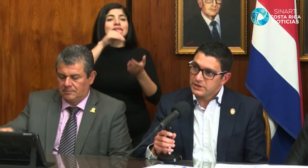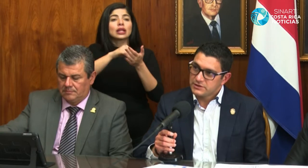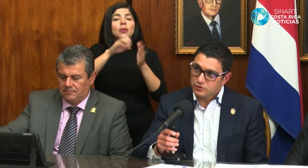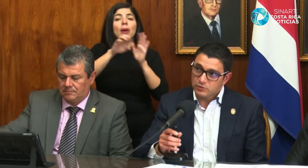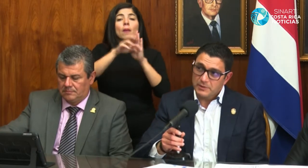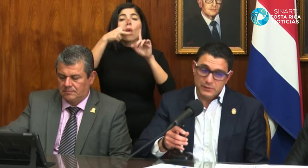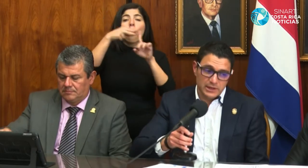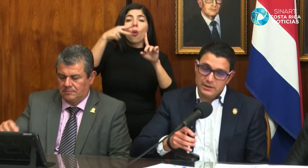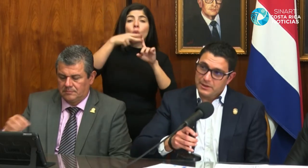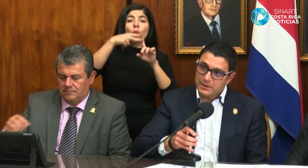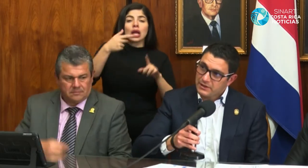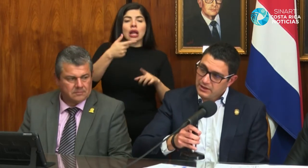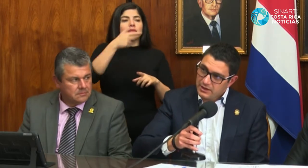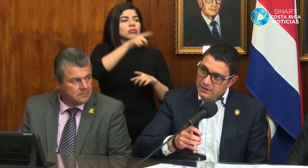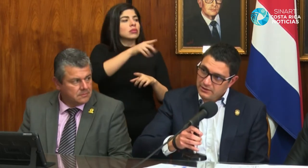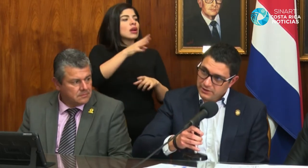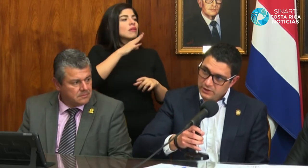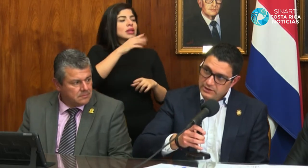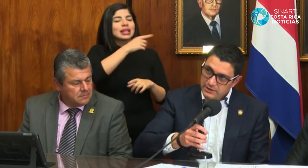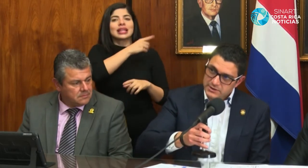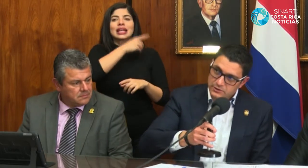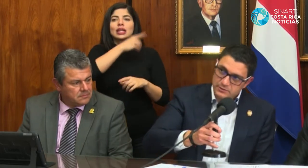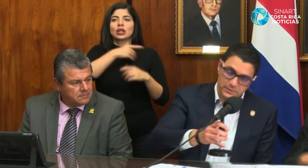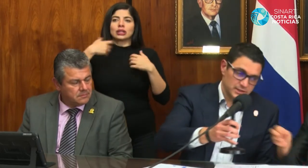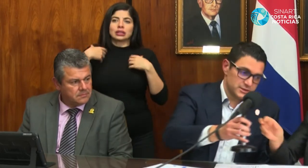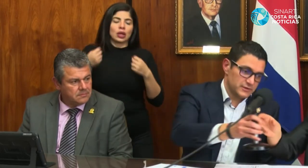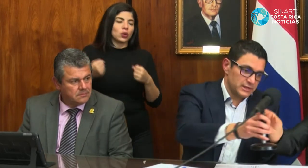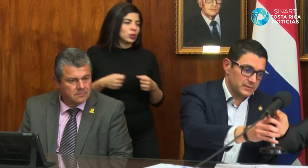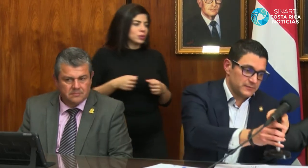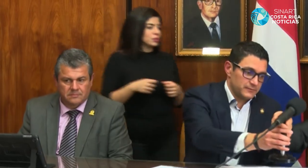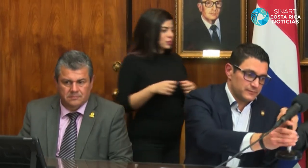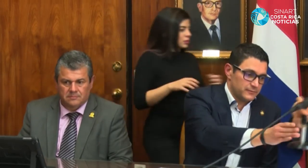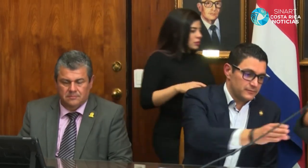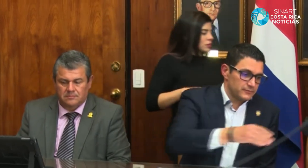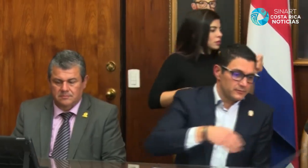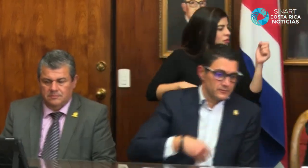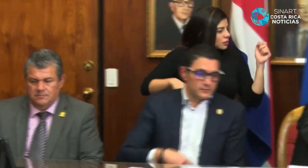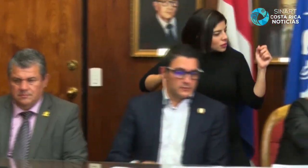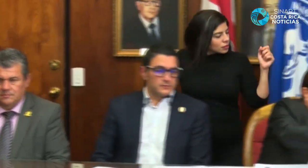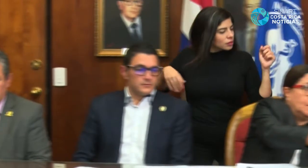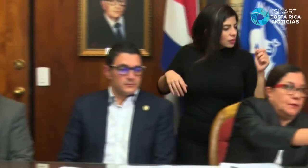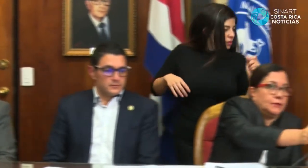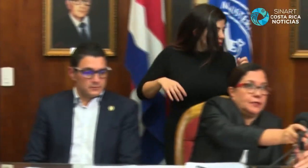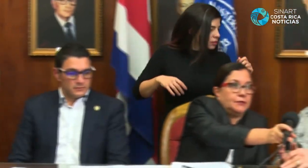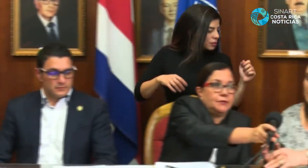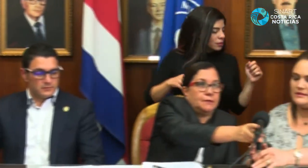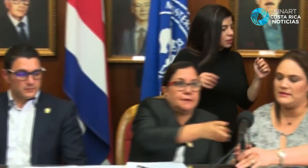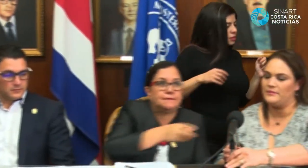ejemplo, de hoteles y todo, más bien le voy a dar la palabra a la Directora General de Salud, para que se refiera al tema.